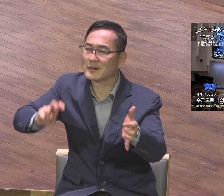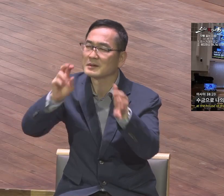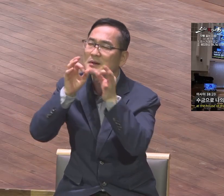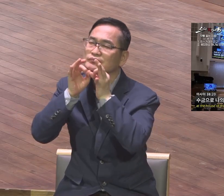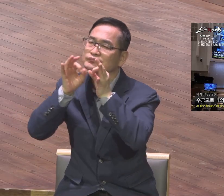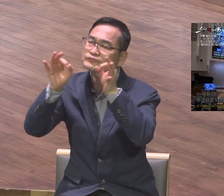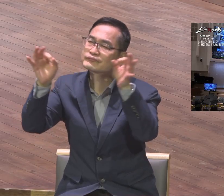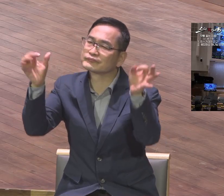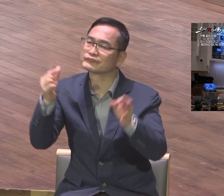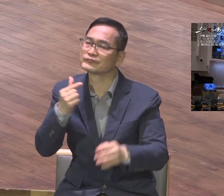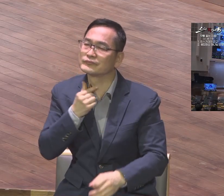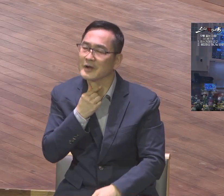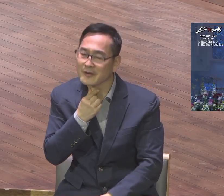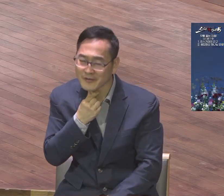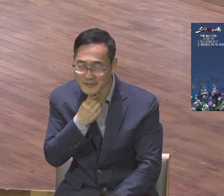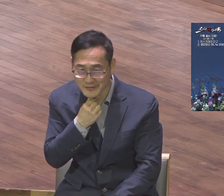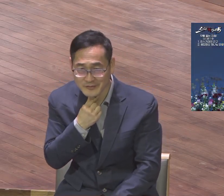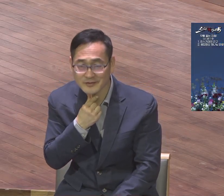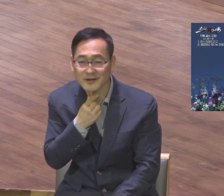노래하리이다.